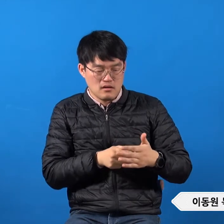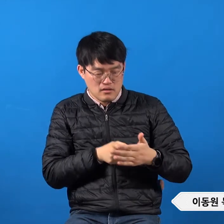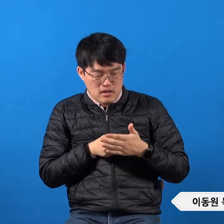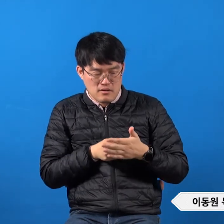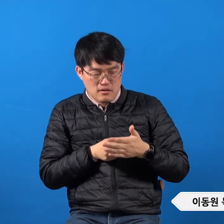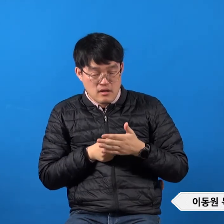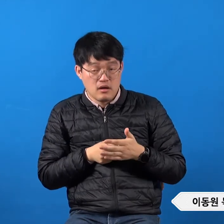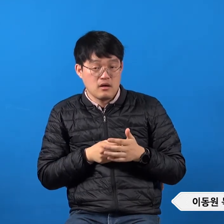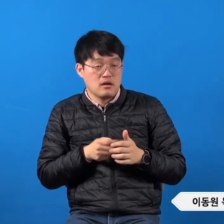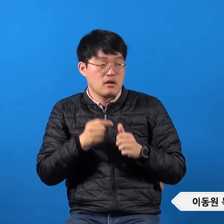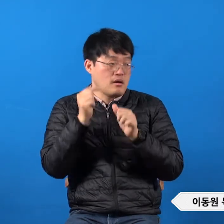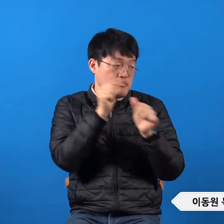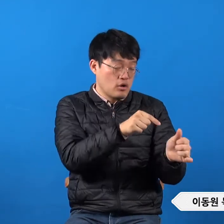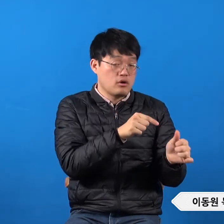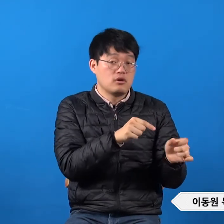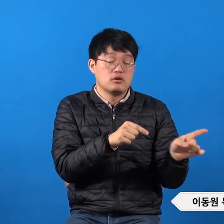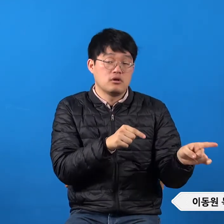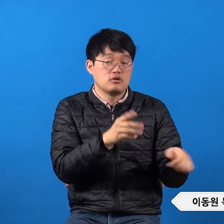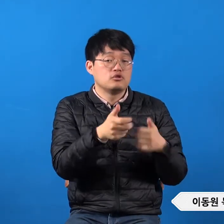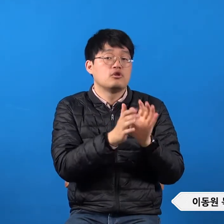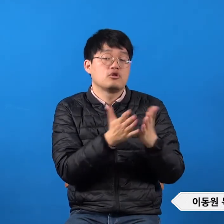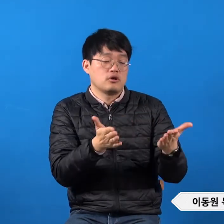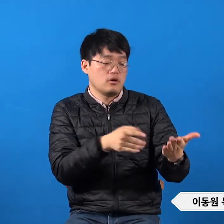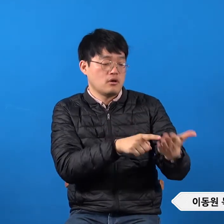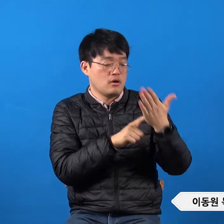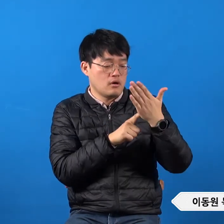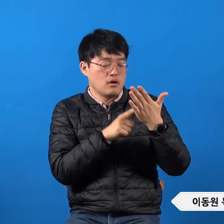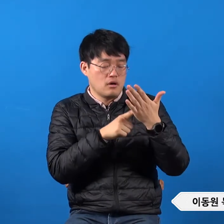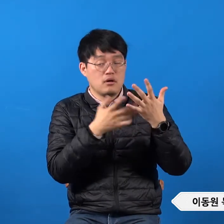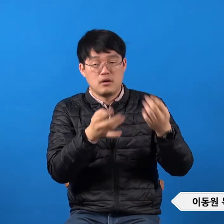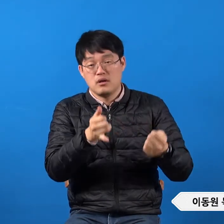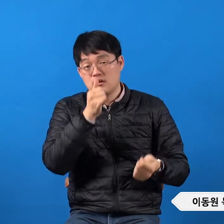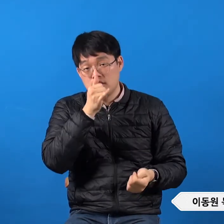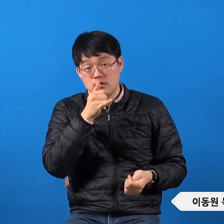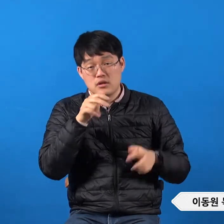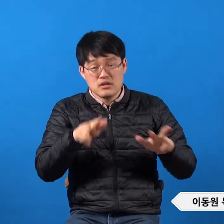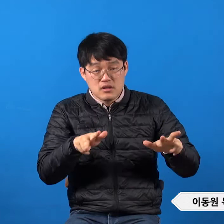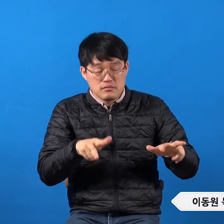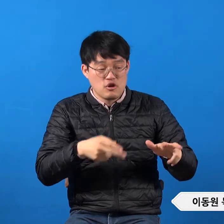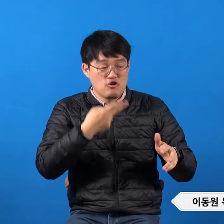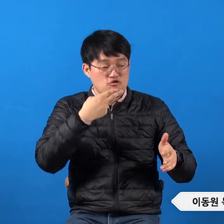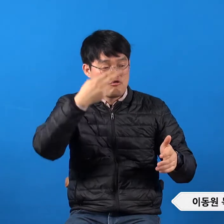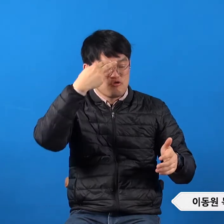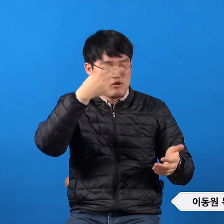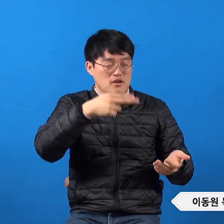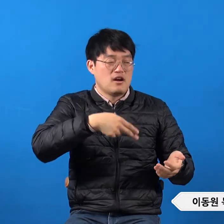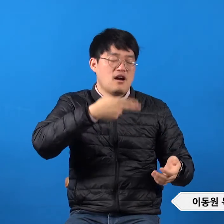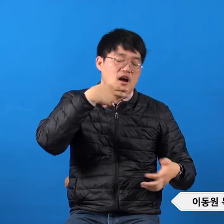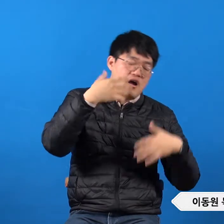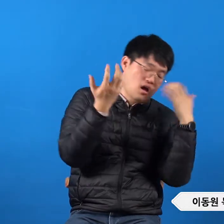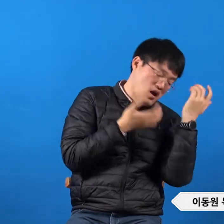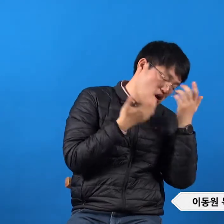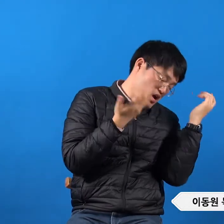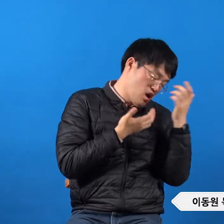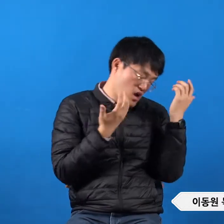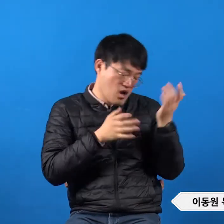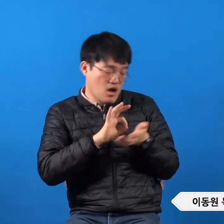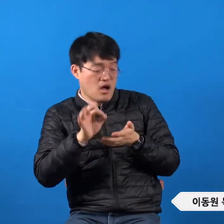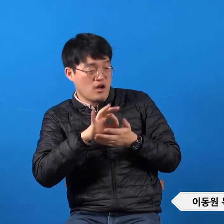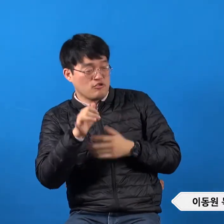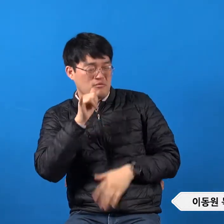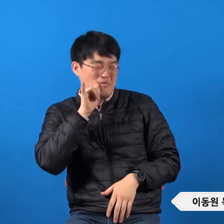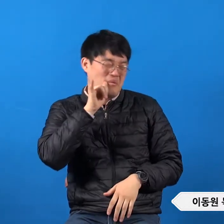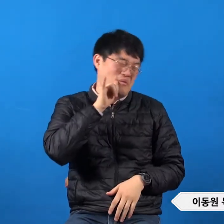성경에 넘쳐납니다. 우리 사회에 점점 더해가는 엄청난 알코올 소비, 또 그에 따르는